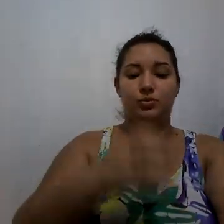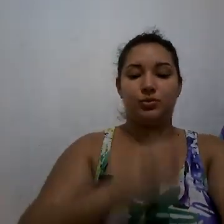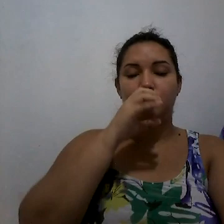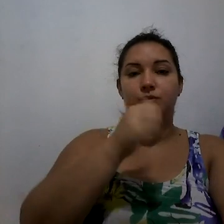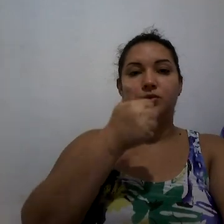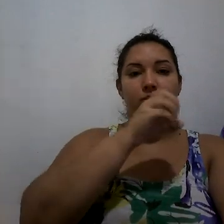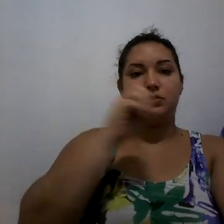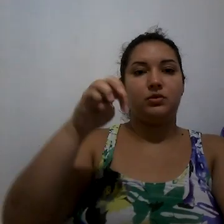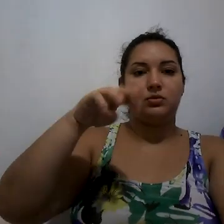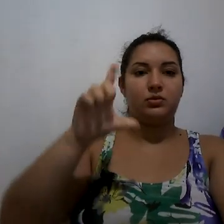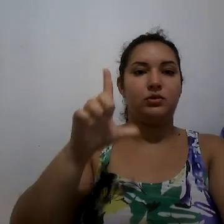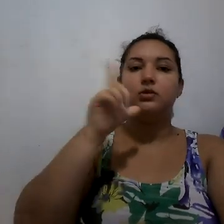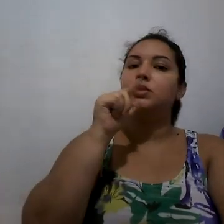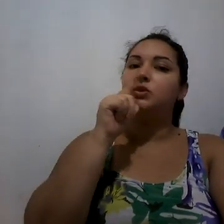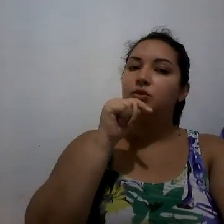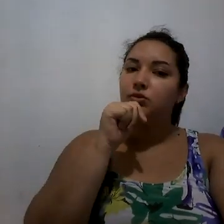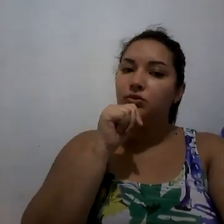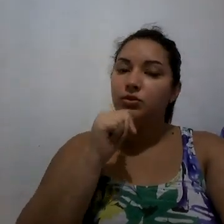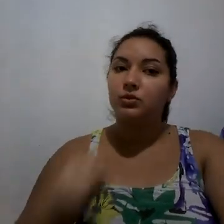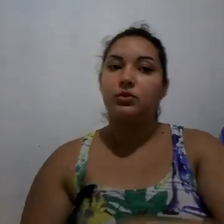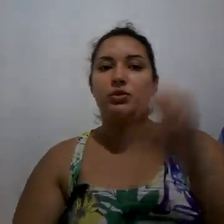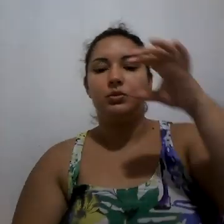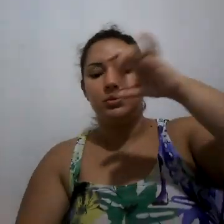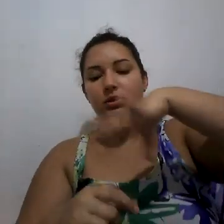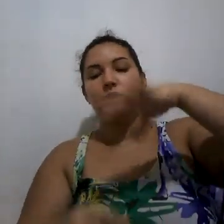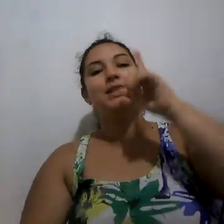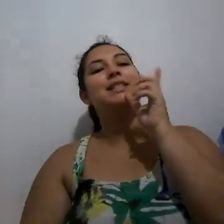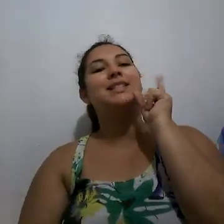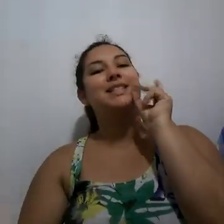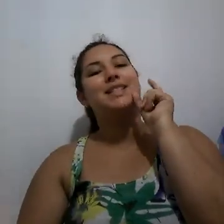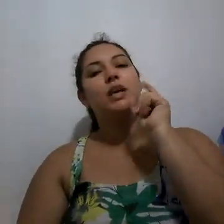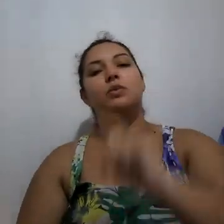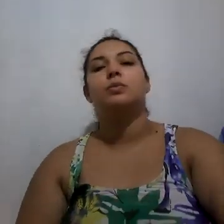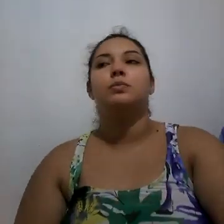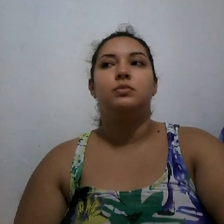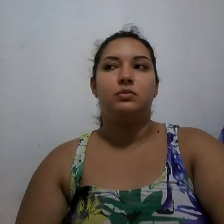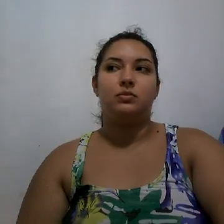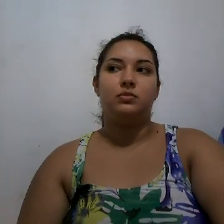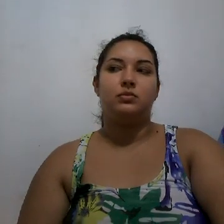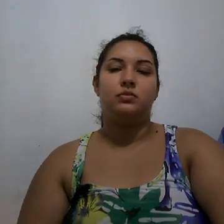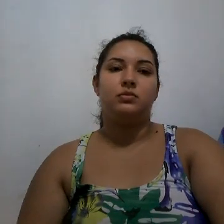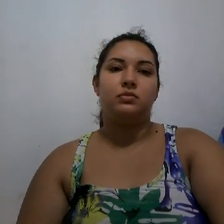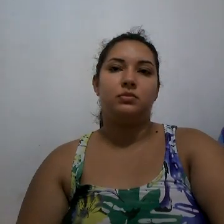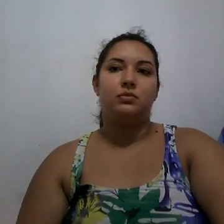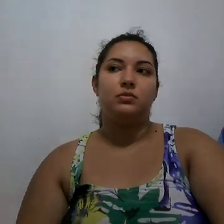água e colocamos uma pitada de sal, né? Pegamos assim a mão, um punhado de sal assim e jogamos